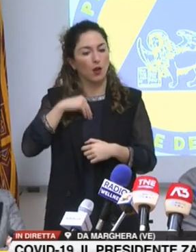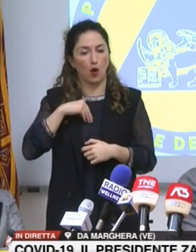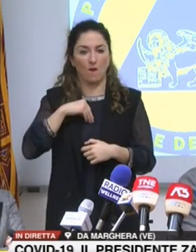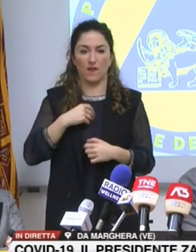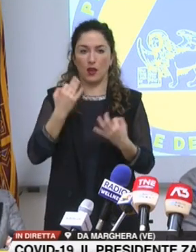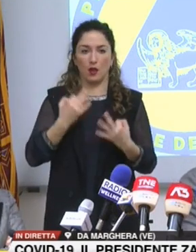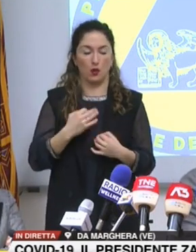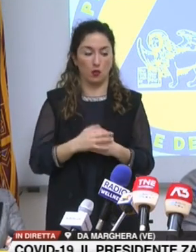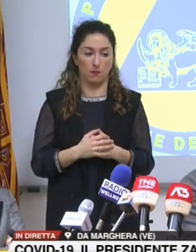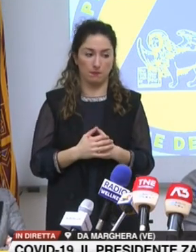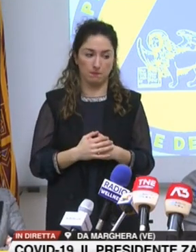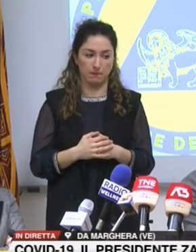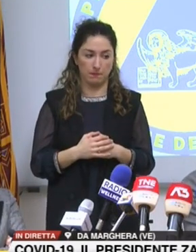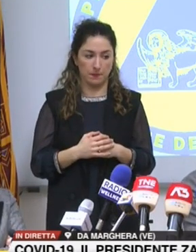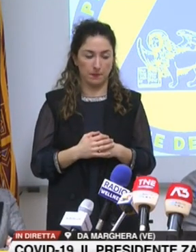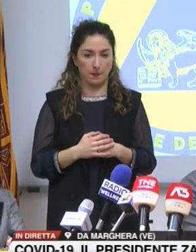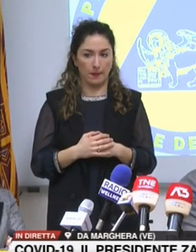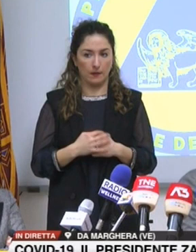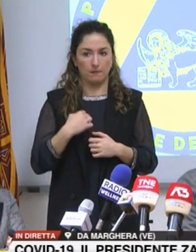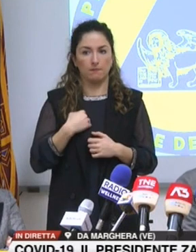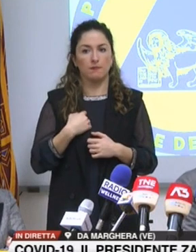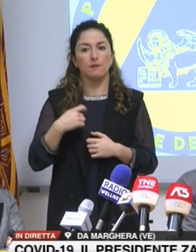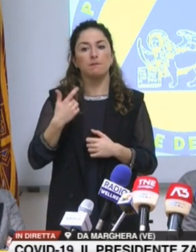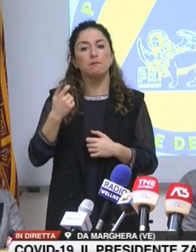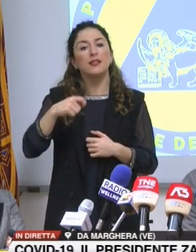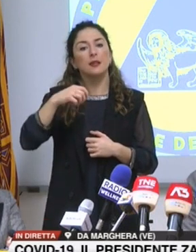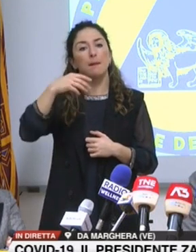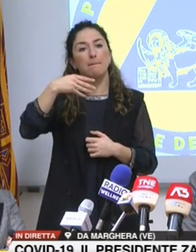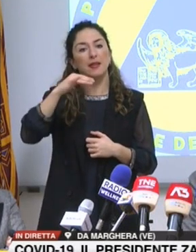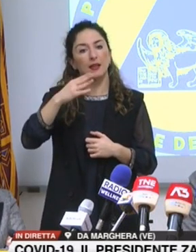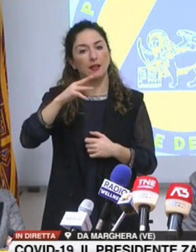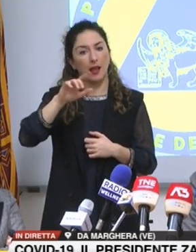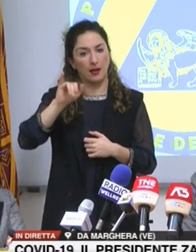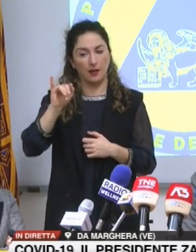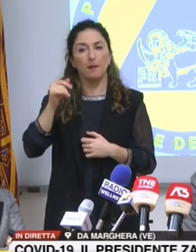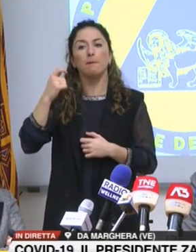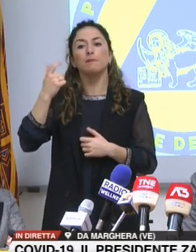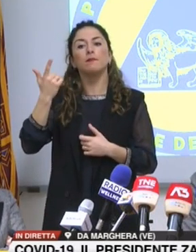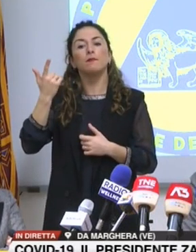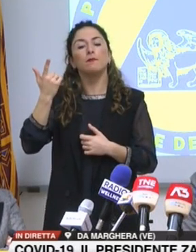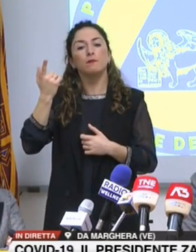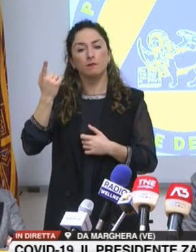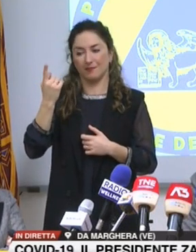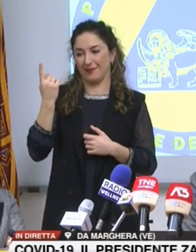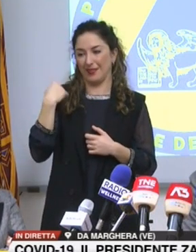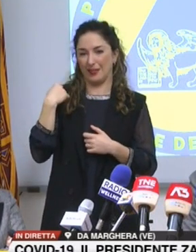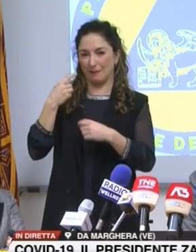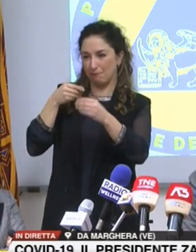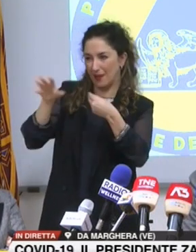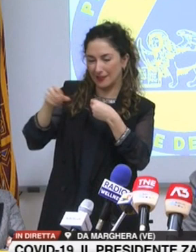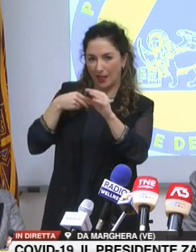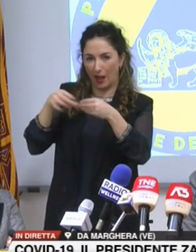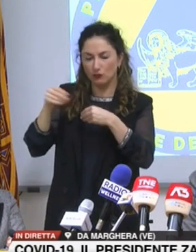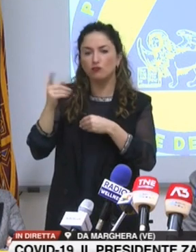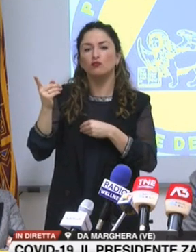anche con il presidente Micheli di Federalberghi, ci siamo messaggiati ieri, piuttosto che con le